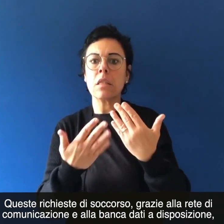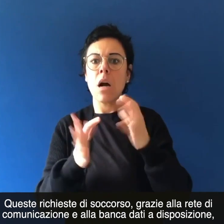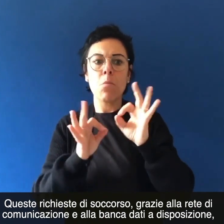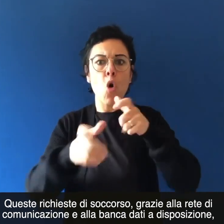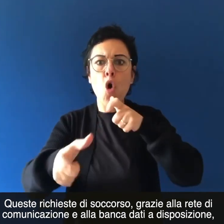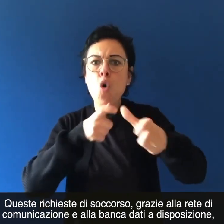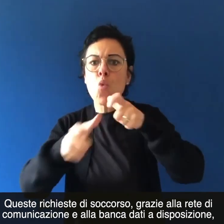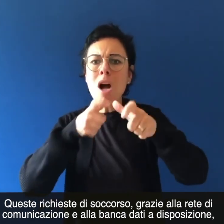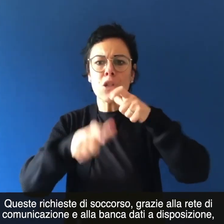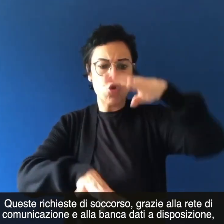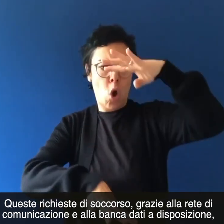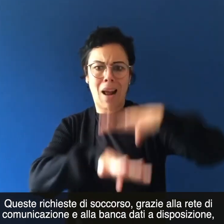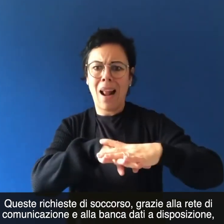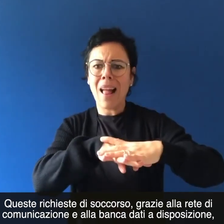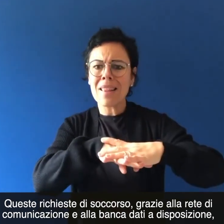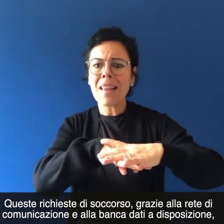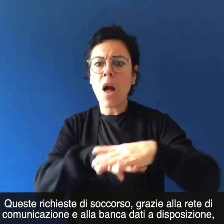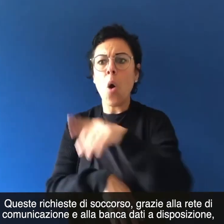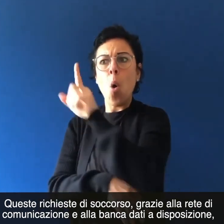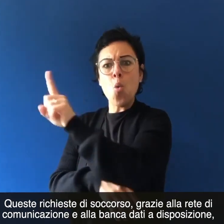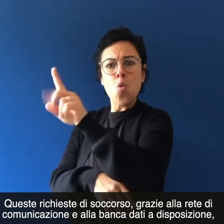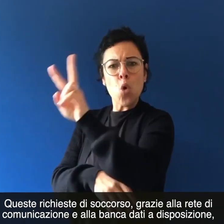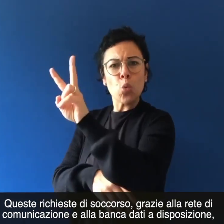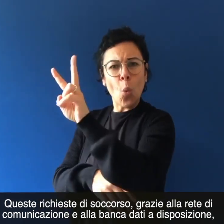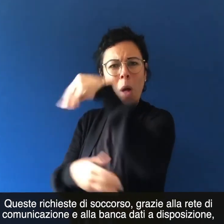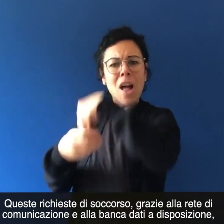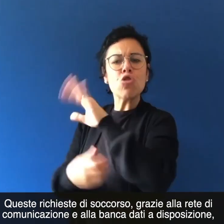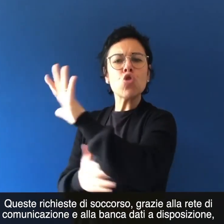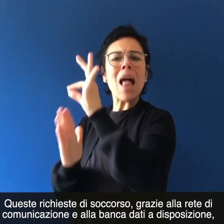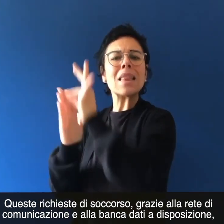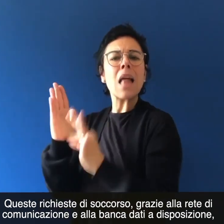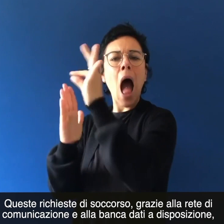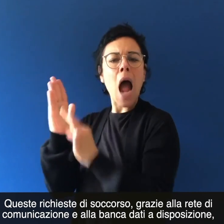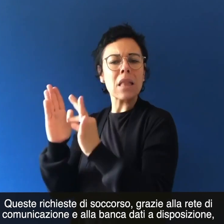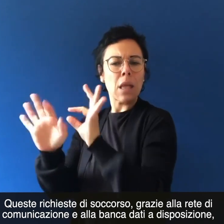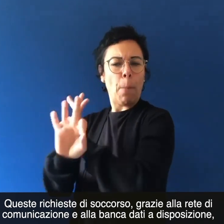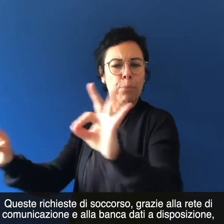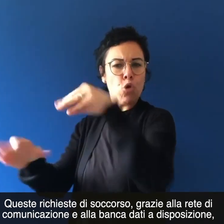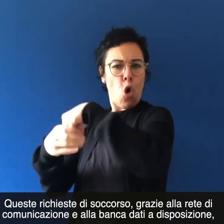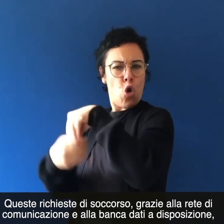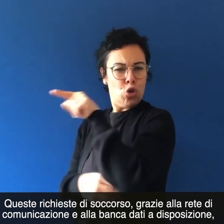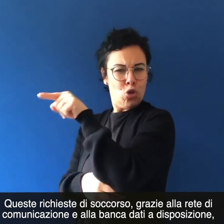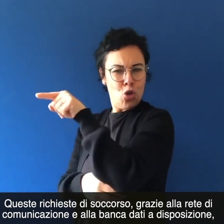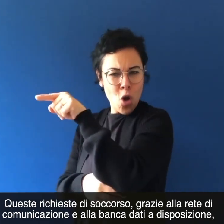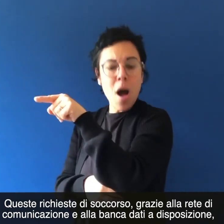comunicazione e alla banca dati a disposizione, vengono inoltrate alle